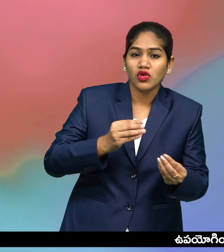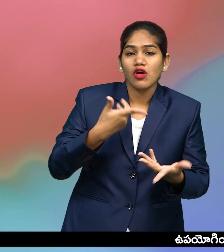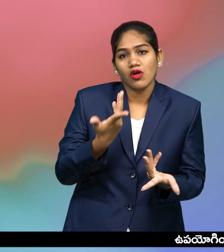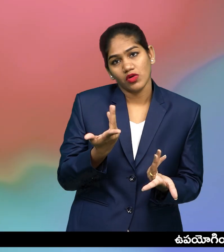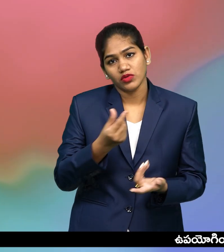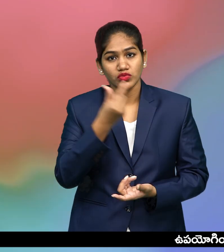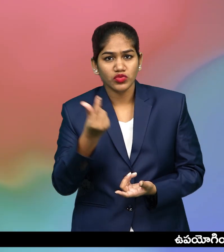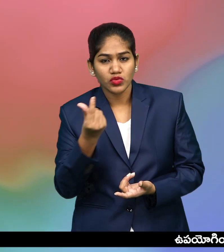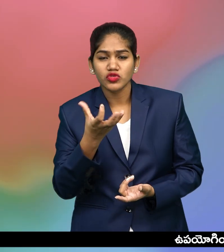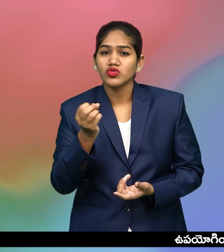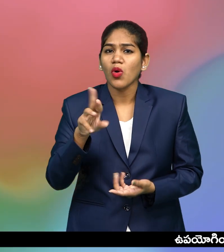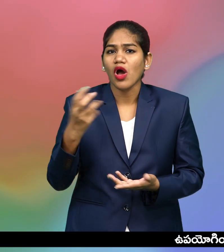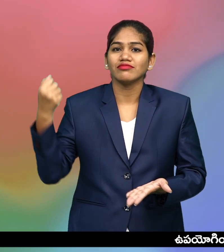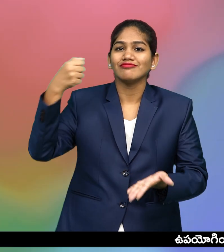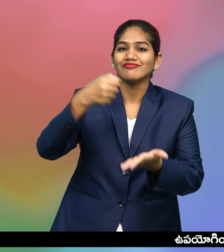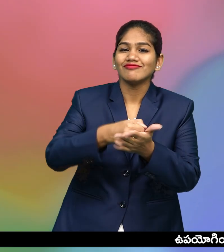ఉపయోగించవచ్చు లేదా చేరుకోవచ్చు.